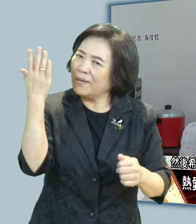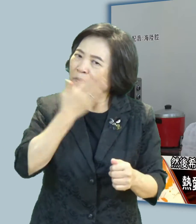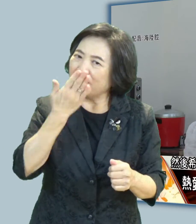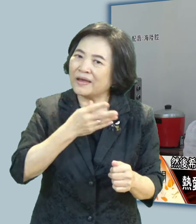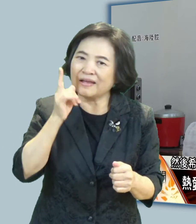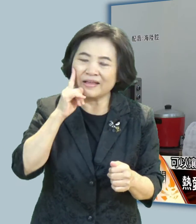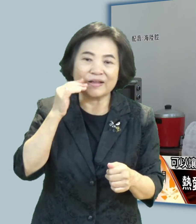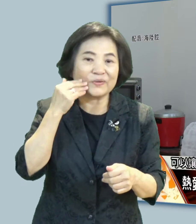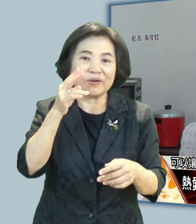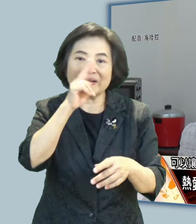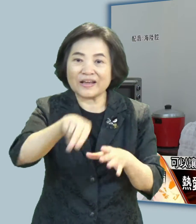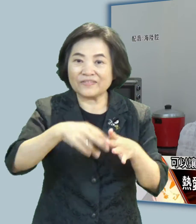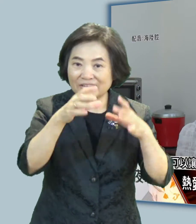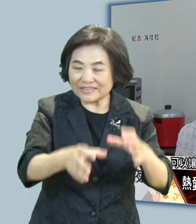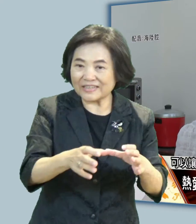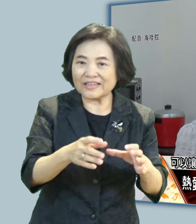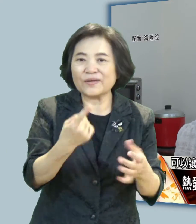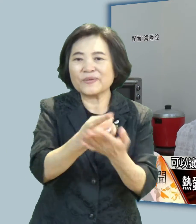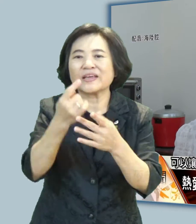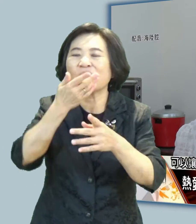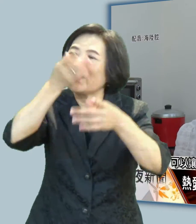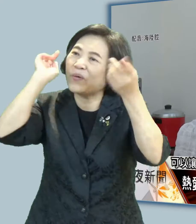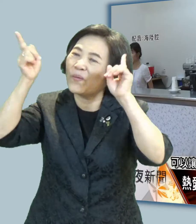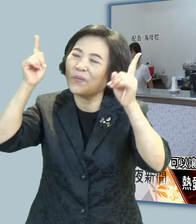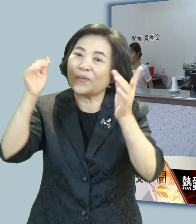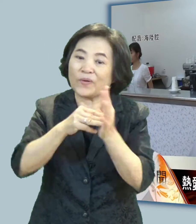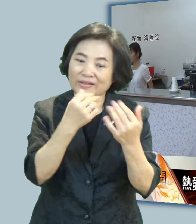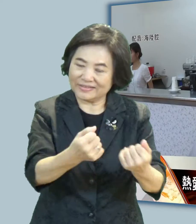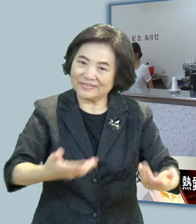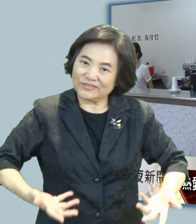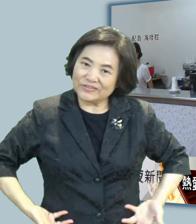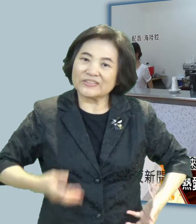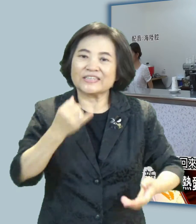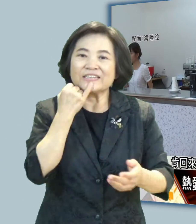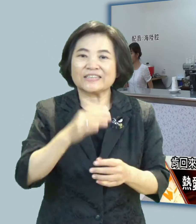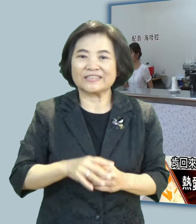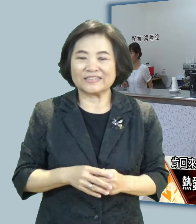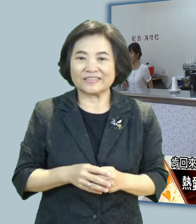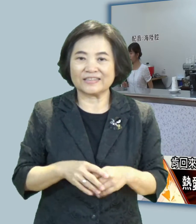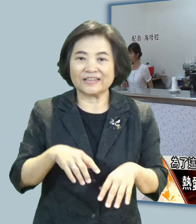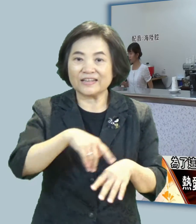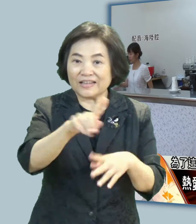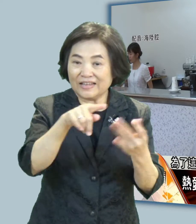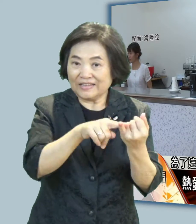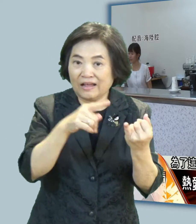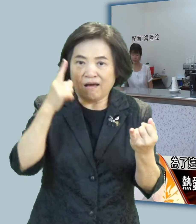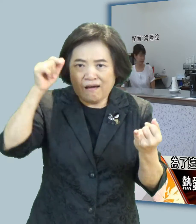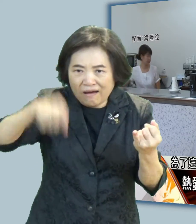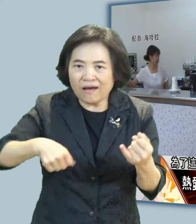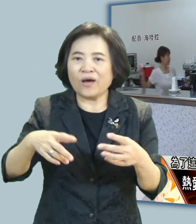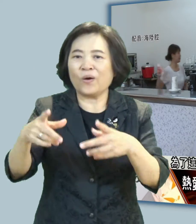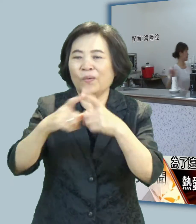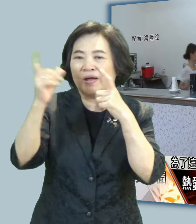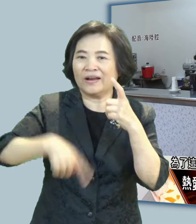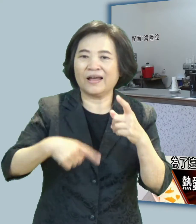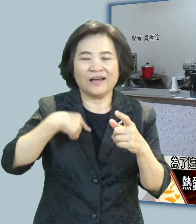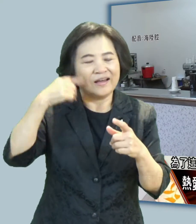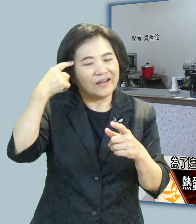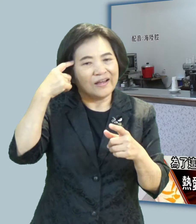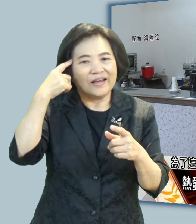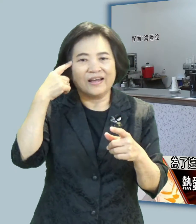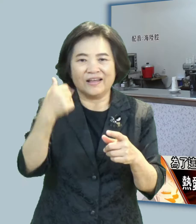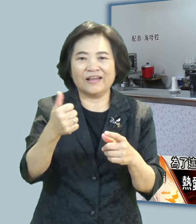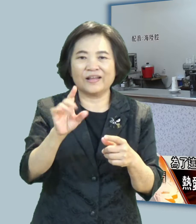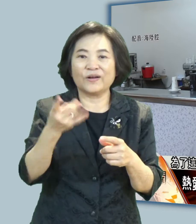开这个咖啡厅可以让大家游客有地方可以休息。 很赚了，为了地方啊，为了两个龙龙凤瀑